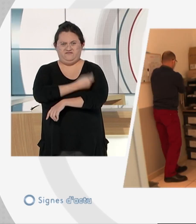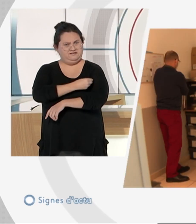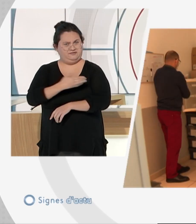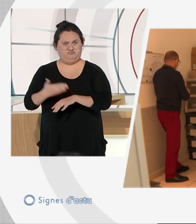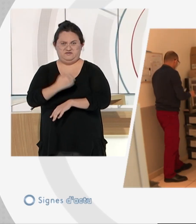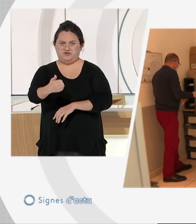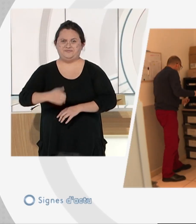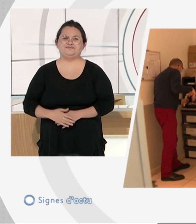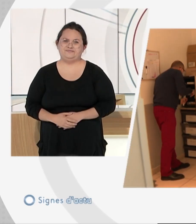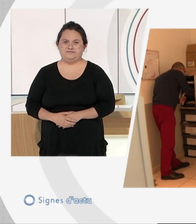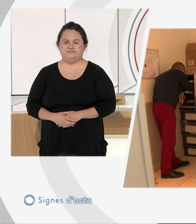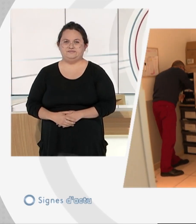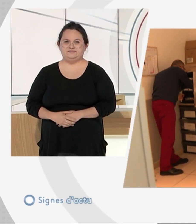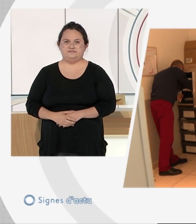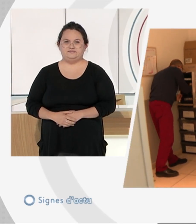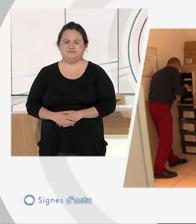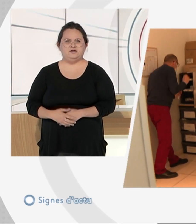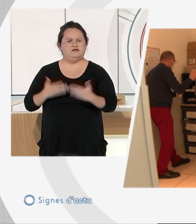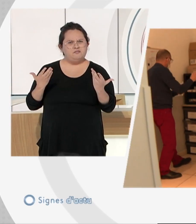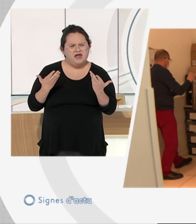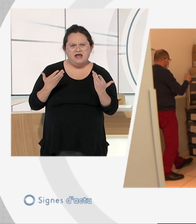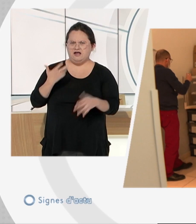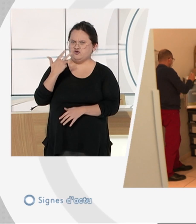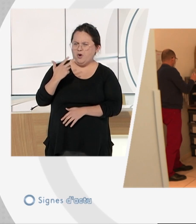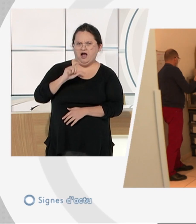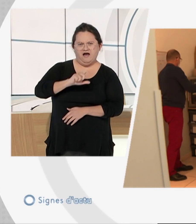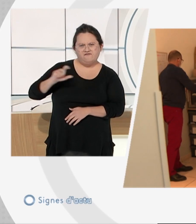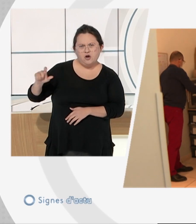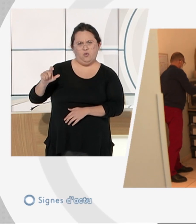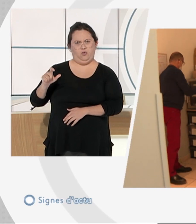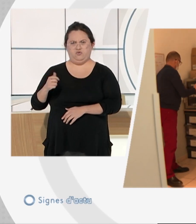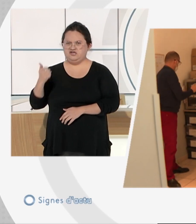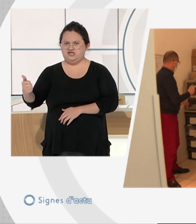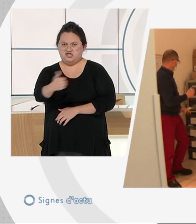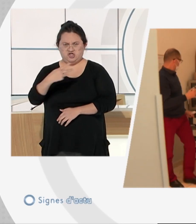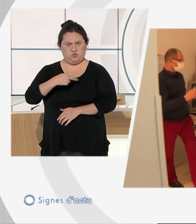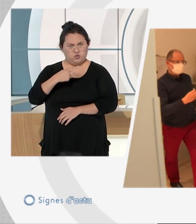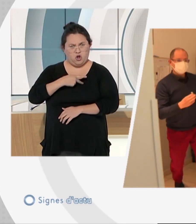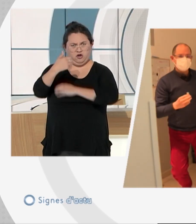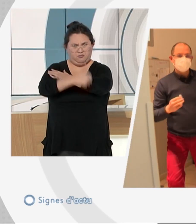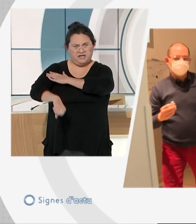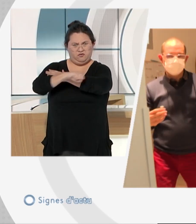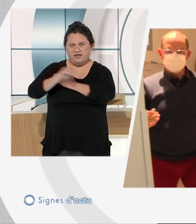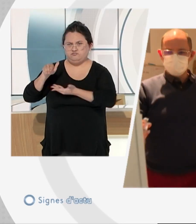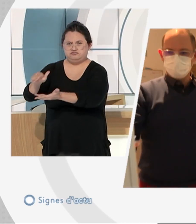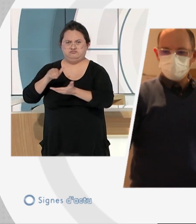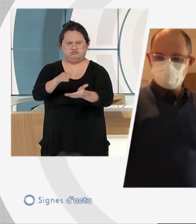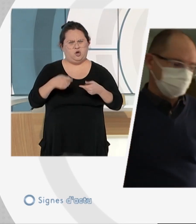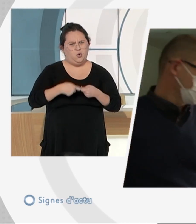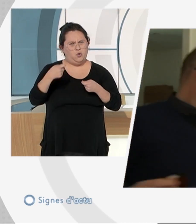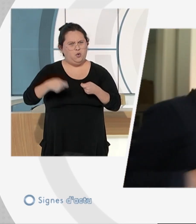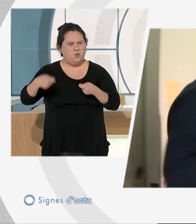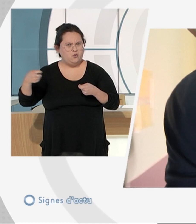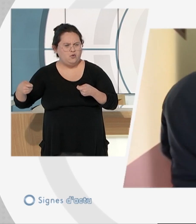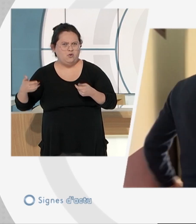bien. Mais avec 3 flacons livrés chaque semaine en moyenne par cabinet médical, la vaccination pourrait prendre des